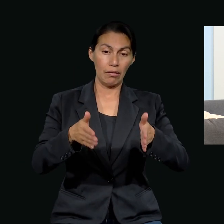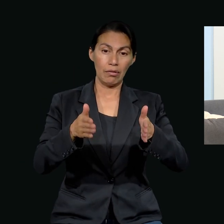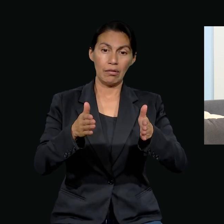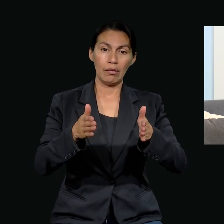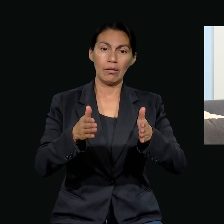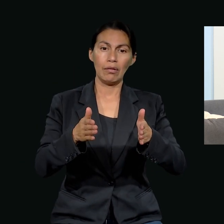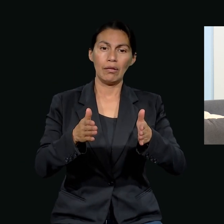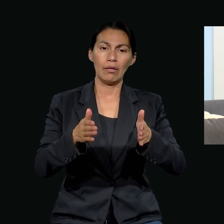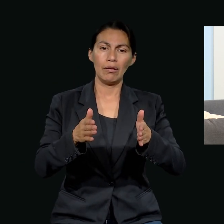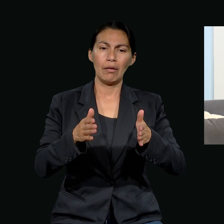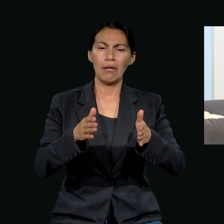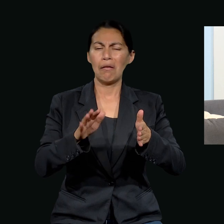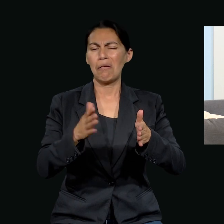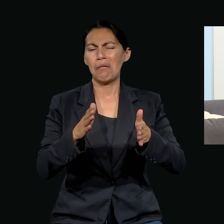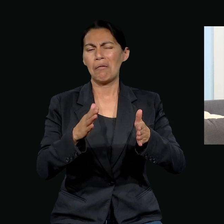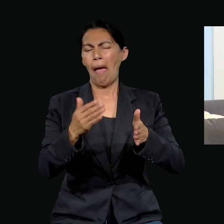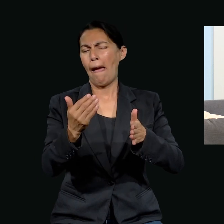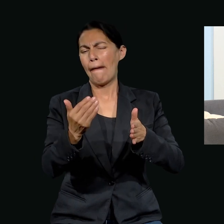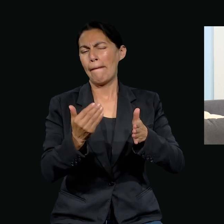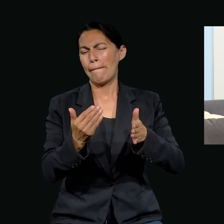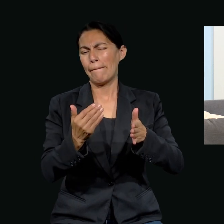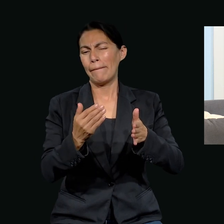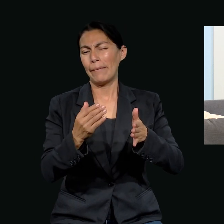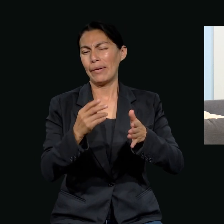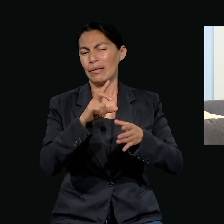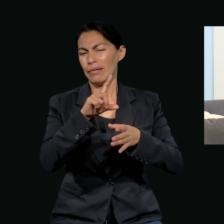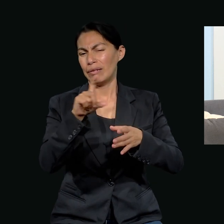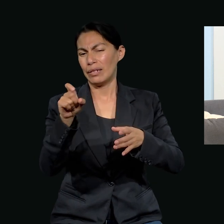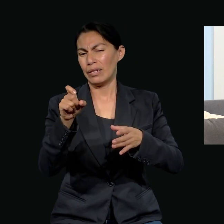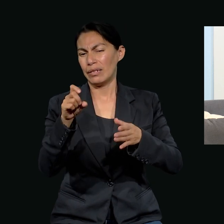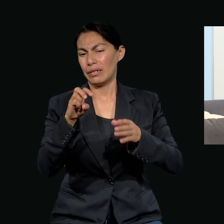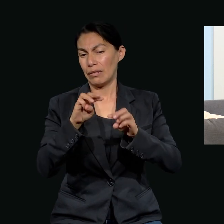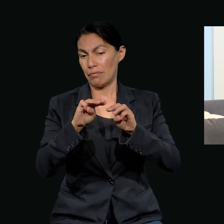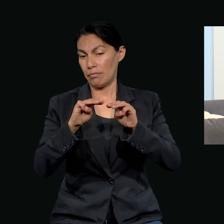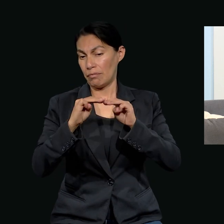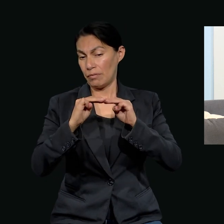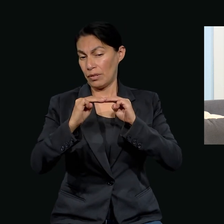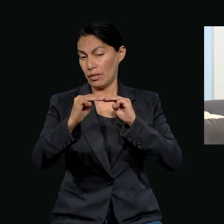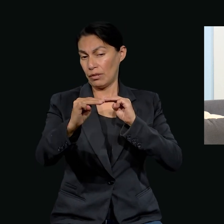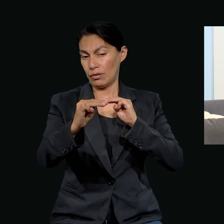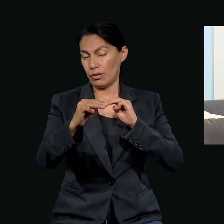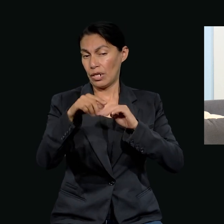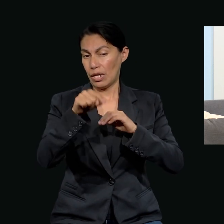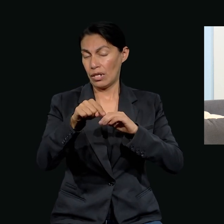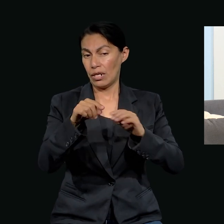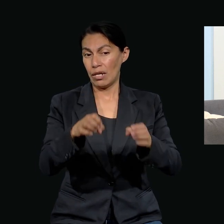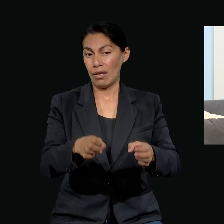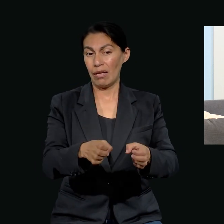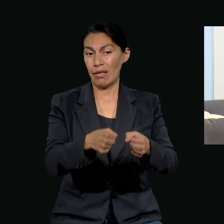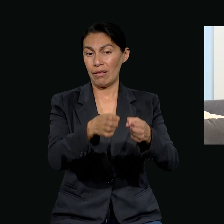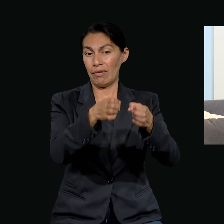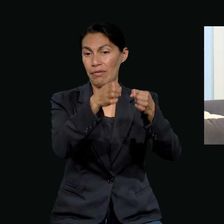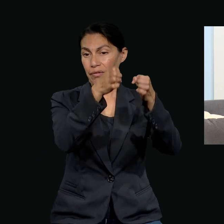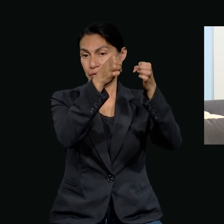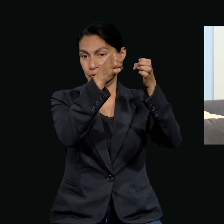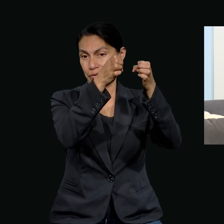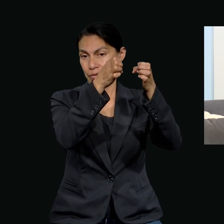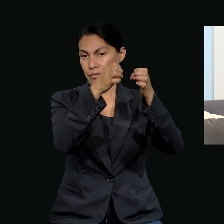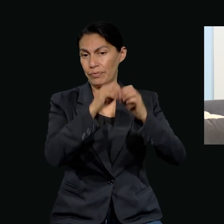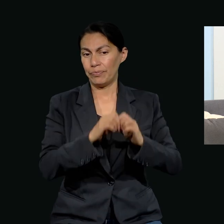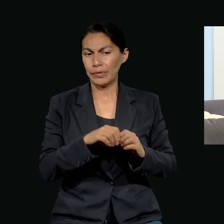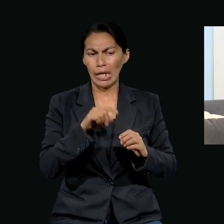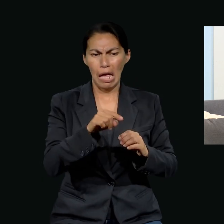a unos menos de 100 metros de la entrada del hospital de reposo y estaba allí un edificio donde